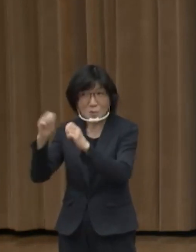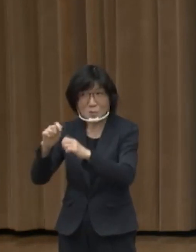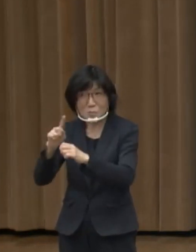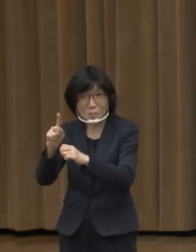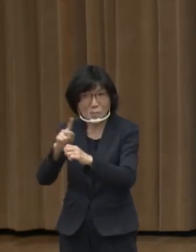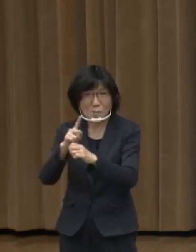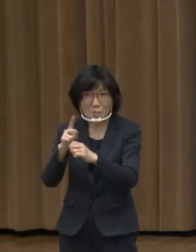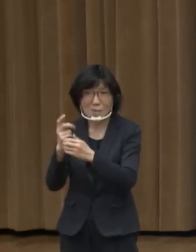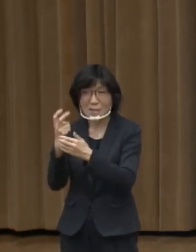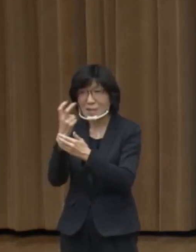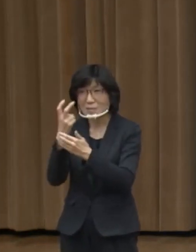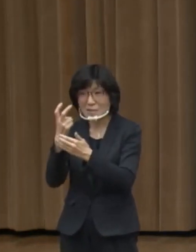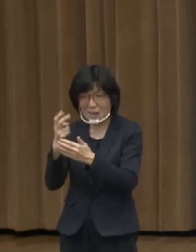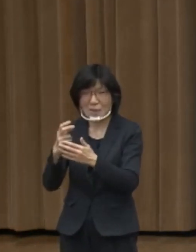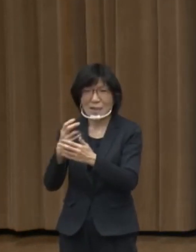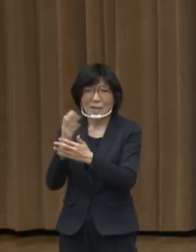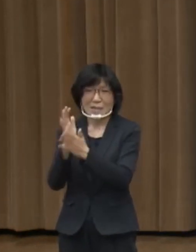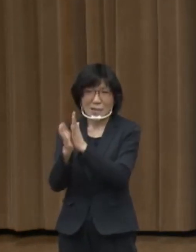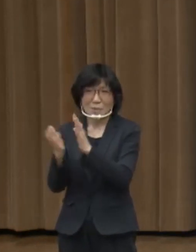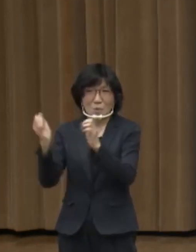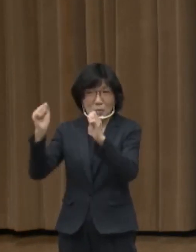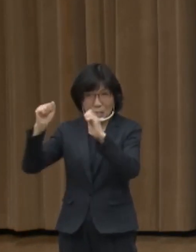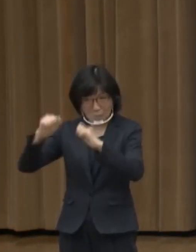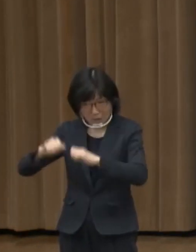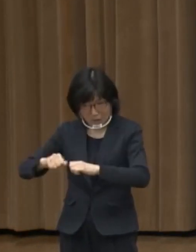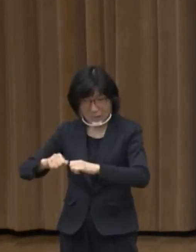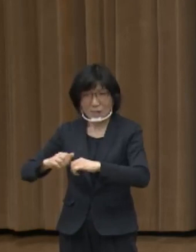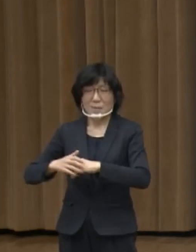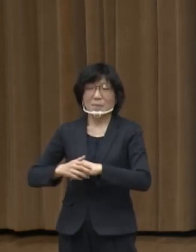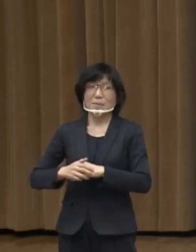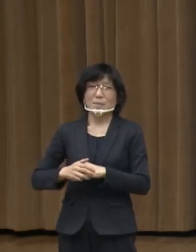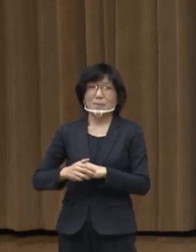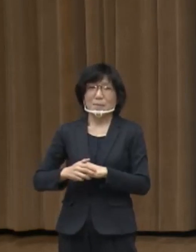かということで、これらの県と合意をさせていただき、